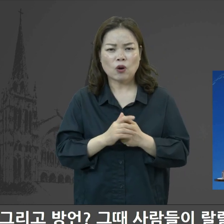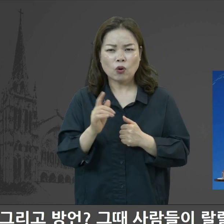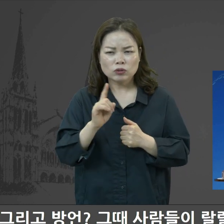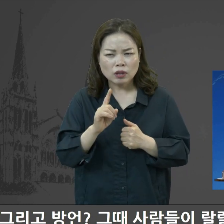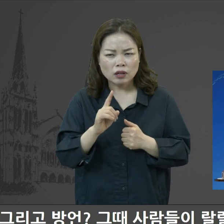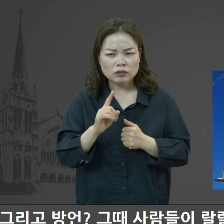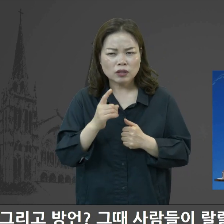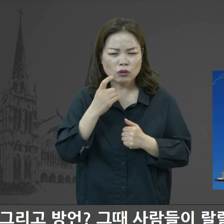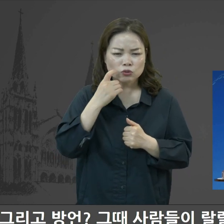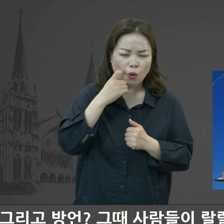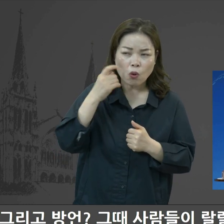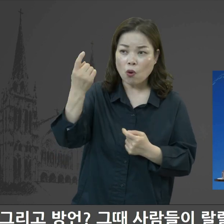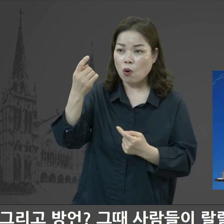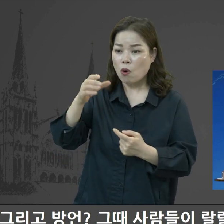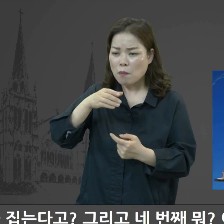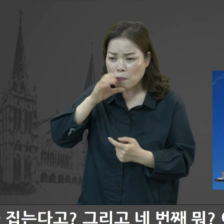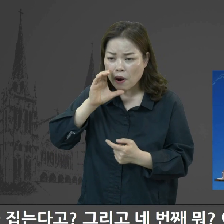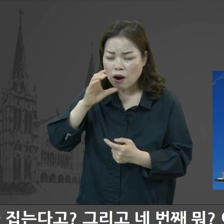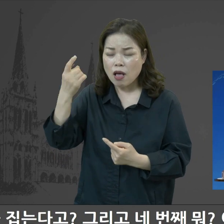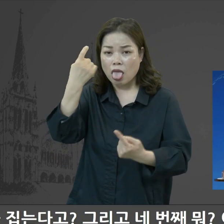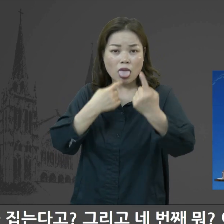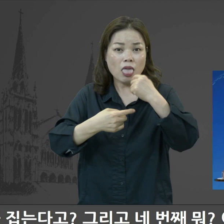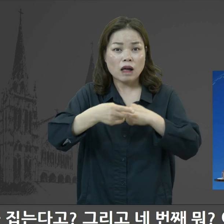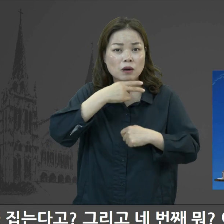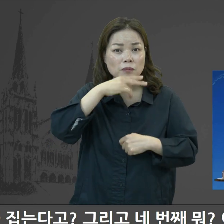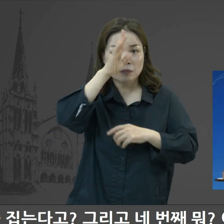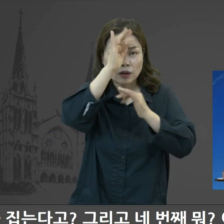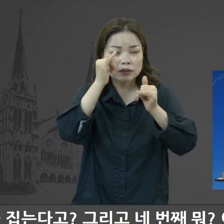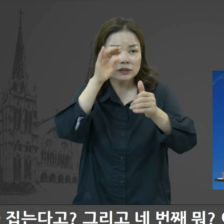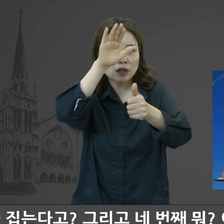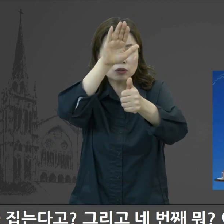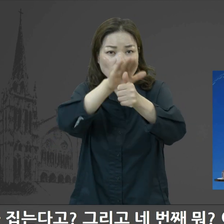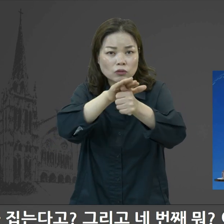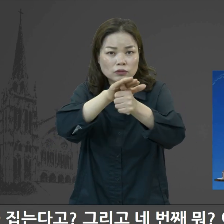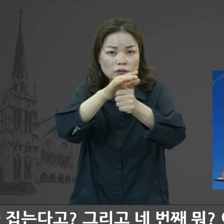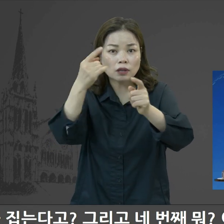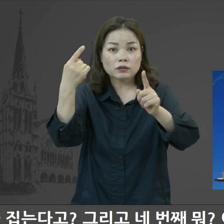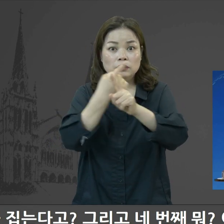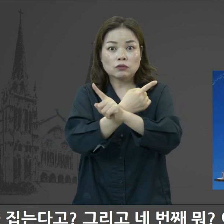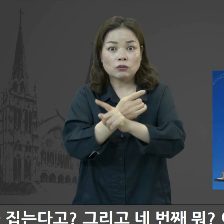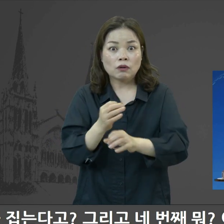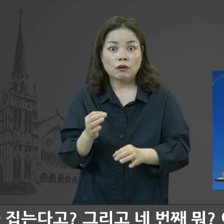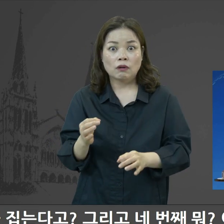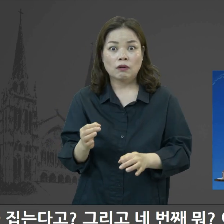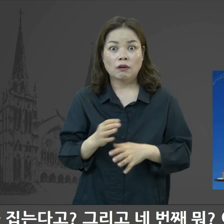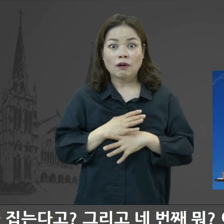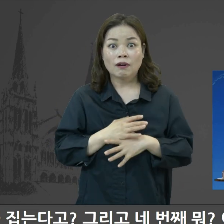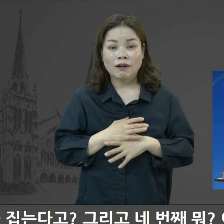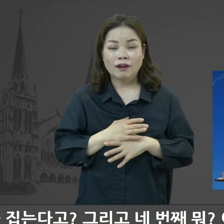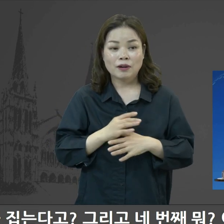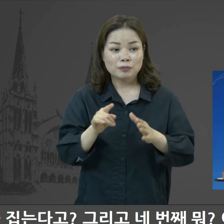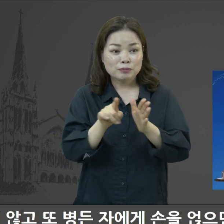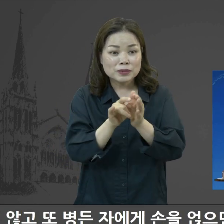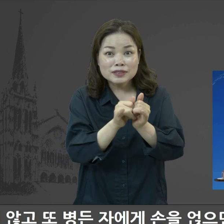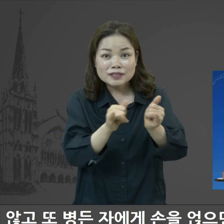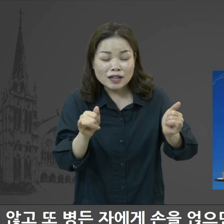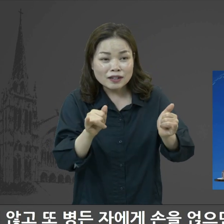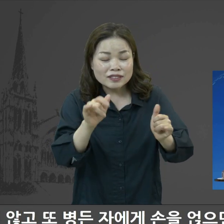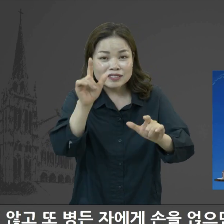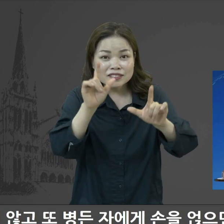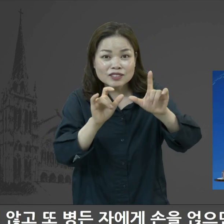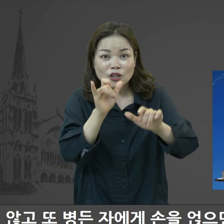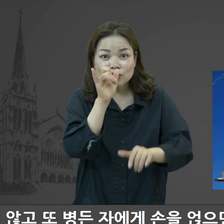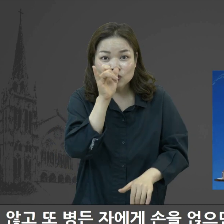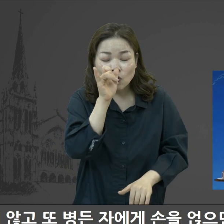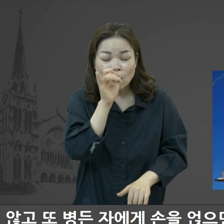어떠한 독을 마실지라도 해를 받지 않고 또 병든 자에게 손을 얹은 나서 놀랍다. 그러면서 믿는 사람들에게 이런 증상이